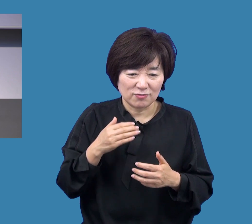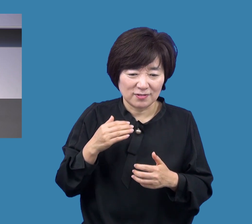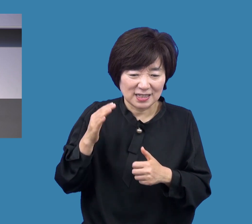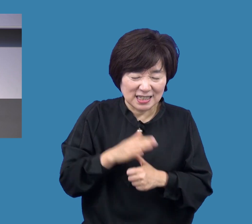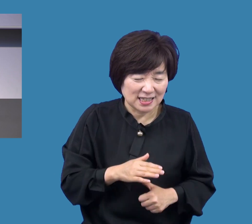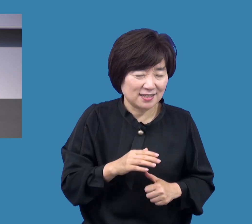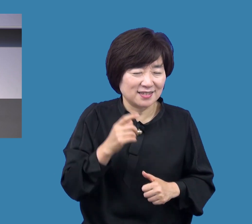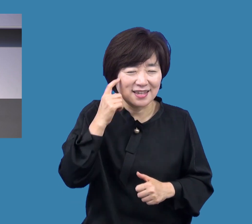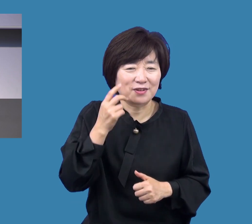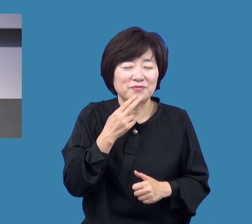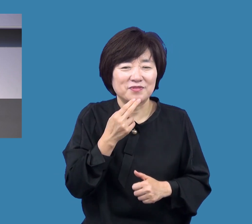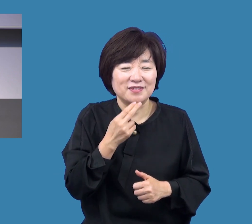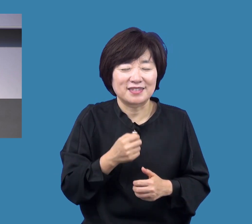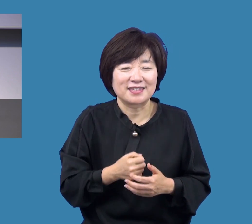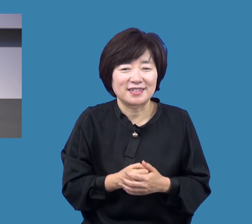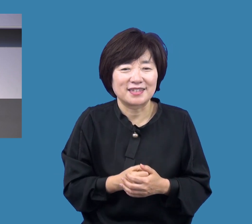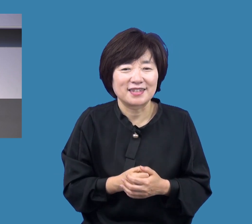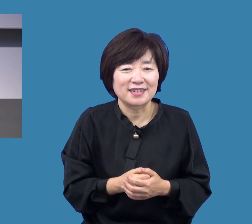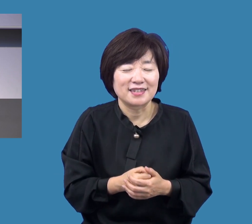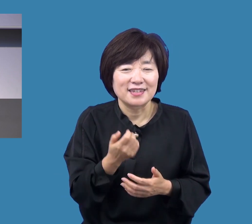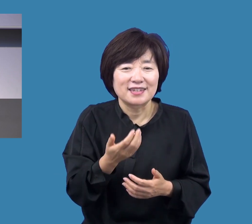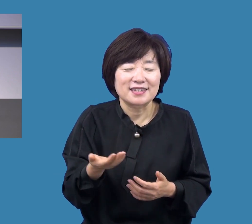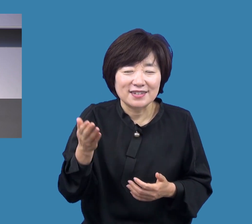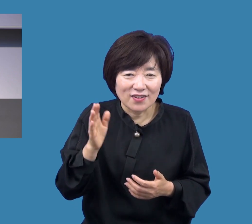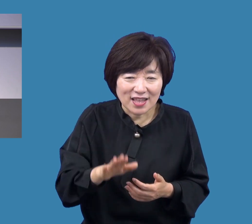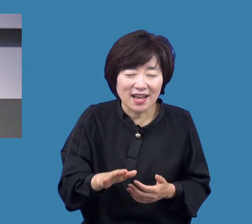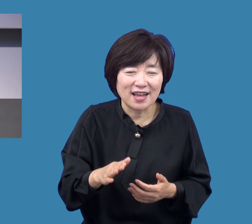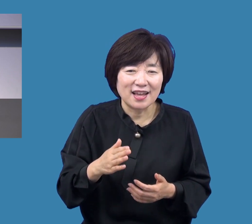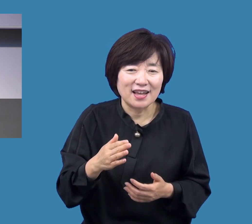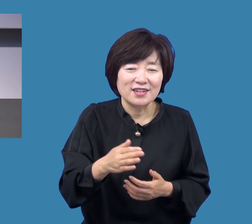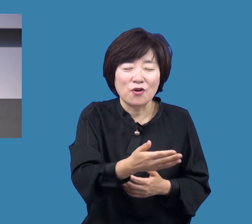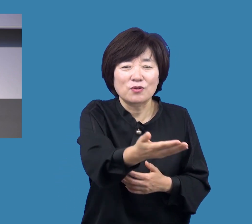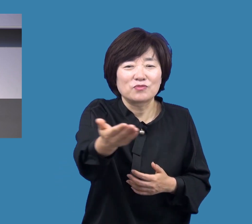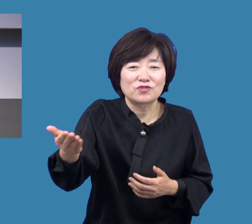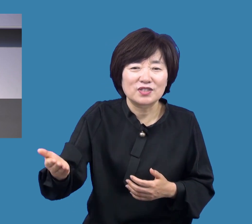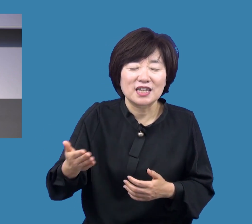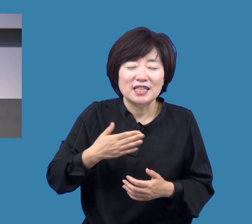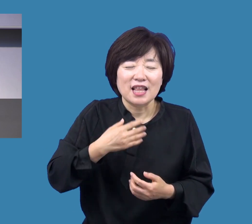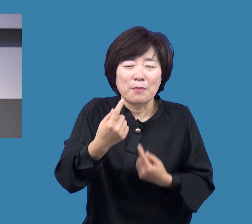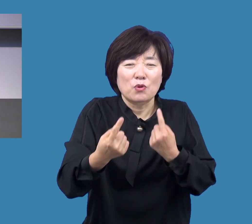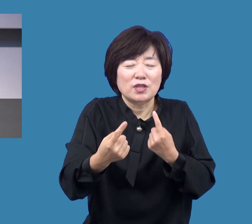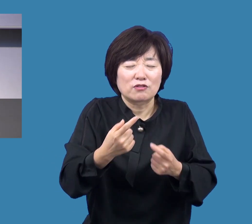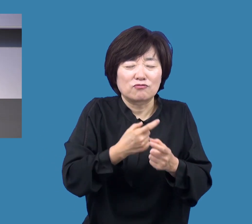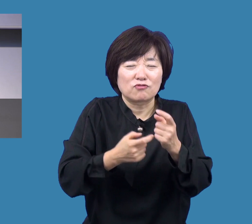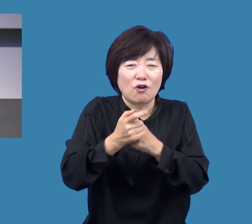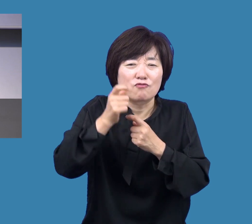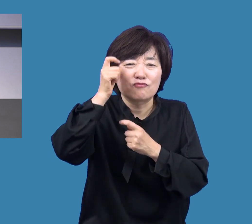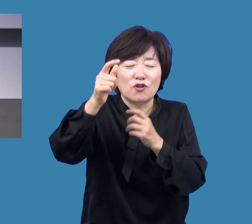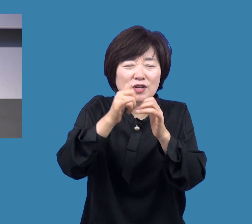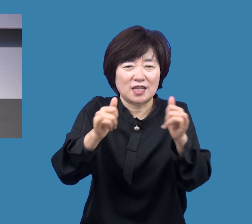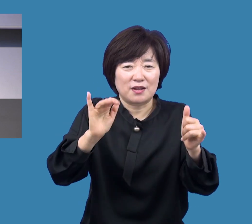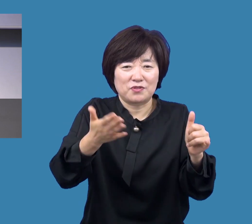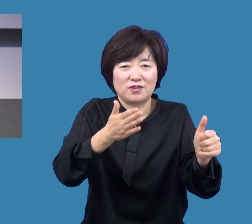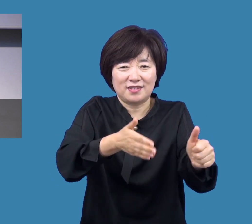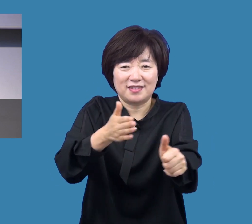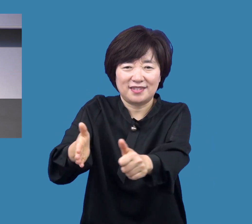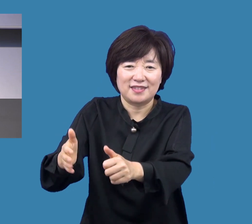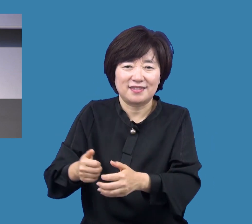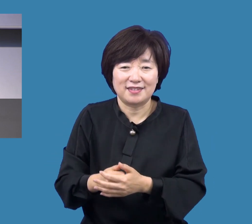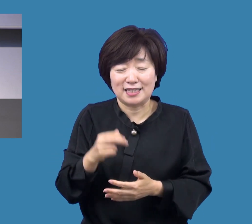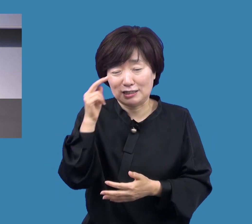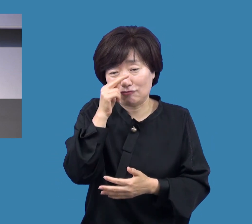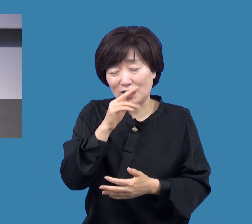없거든. 만만치는 않을 거지만 그래도 난 여러분들이 저보다 더 탁월하고 뛰어난 사람이 된다 그러면 질투할